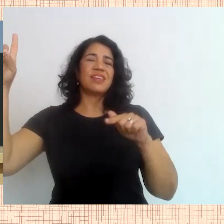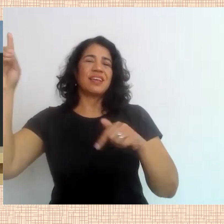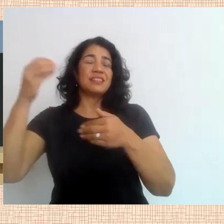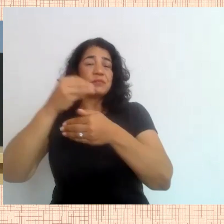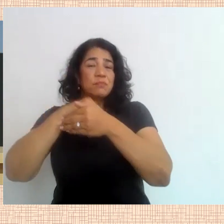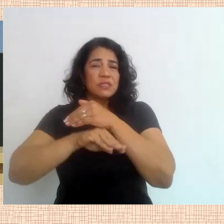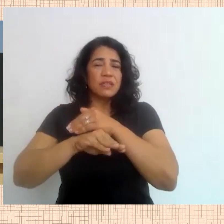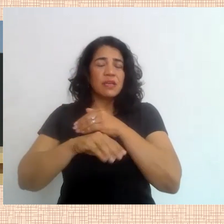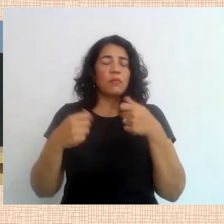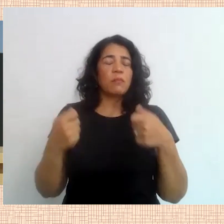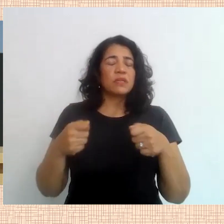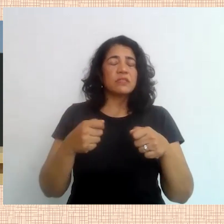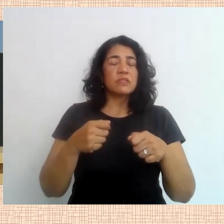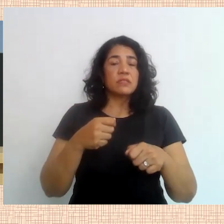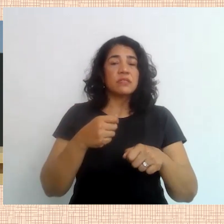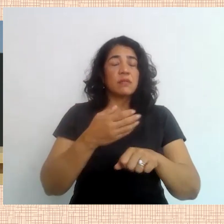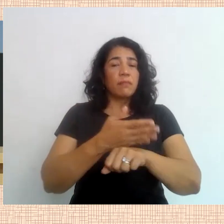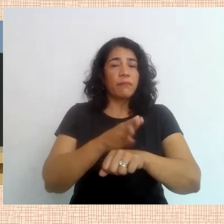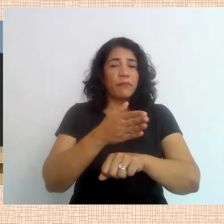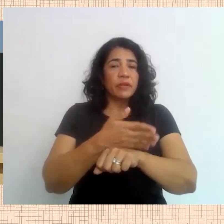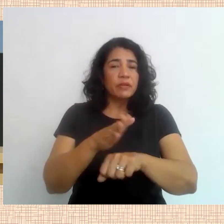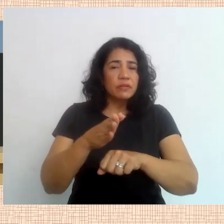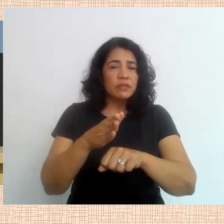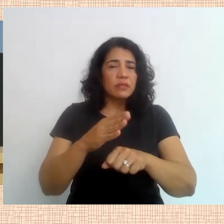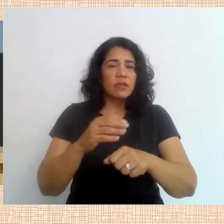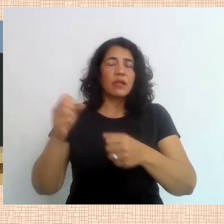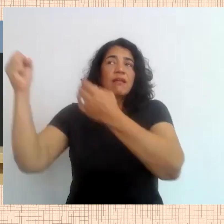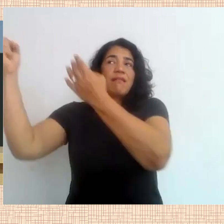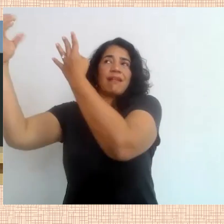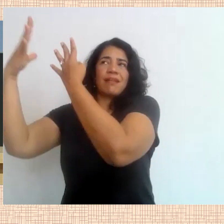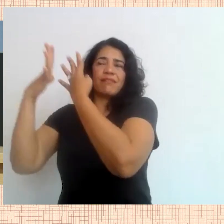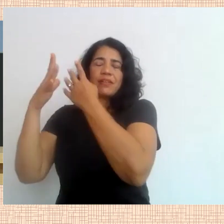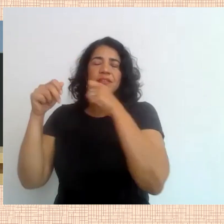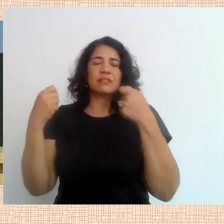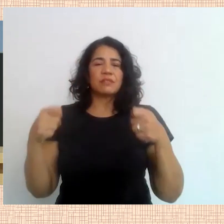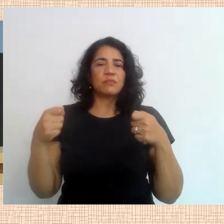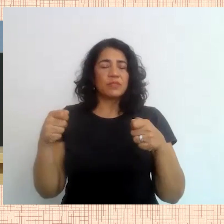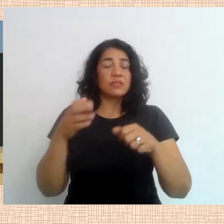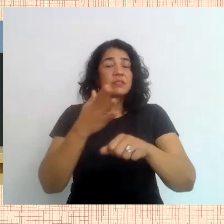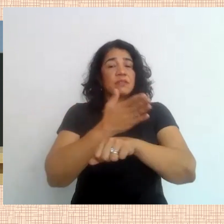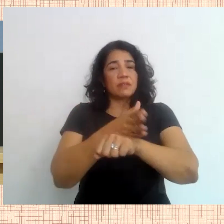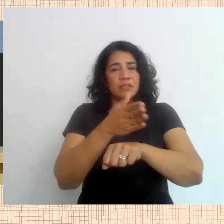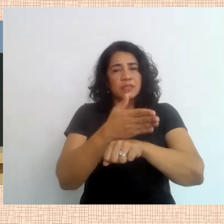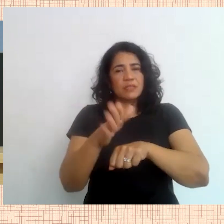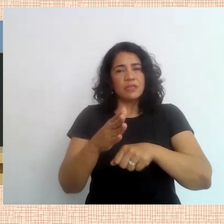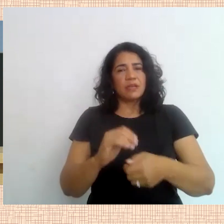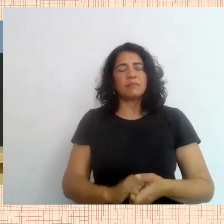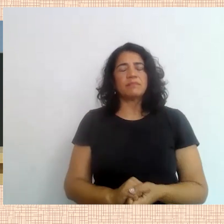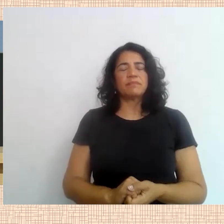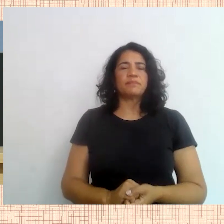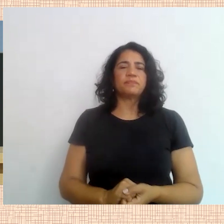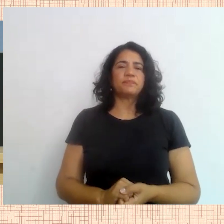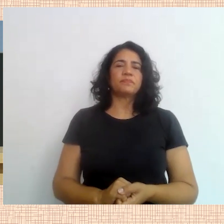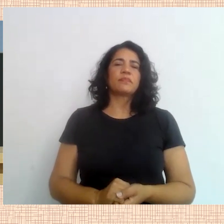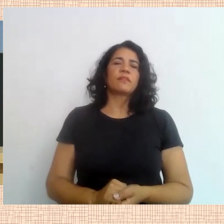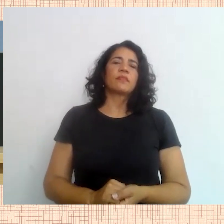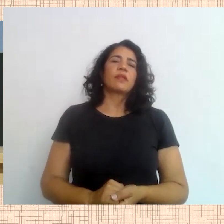pela igreja a multiforme sabedoria de Deus se torne conhecida agora dos principados